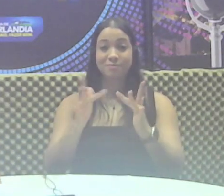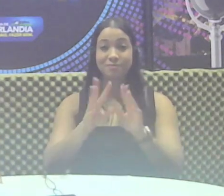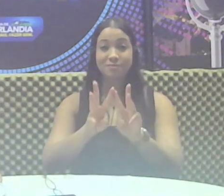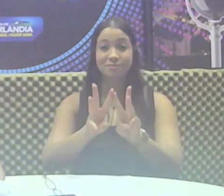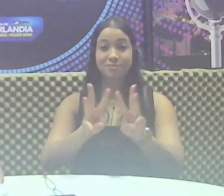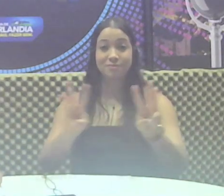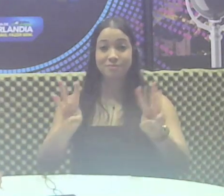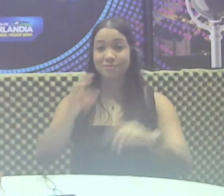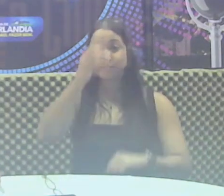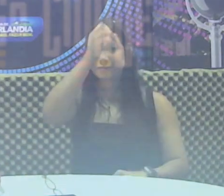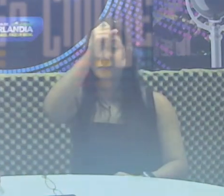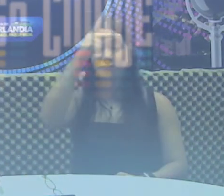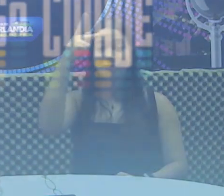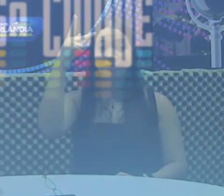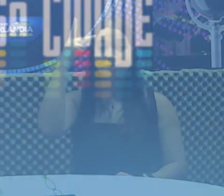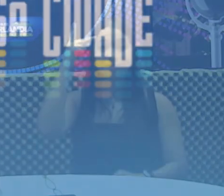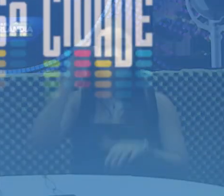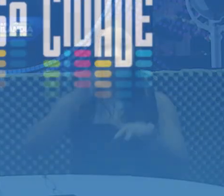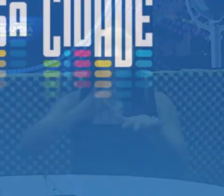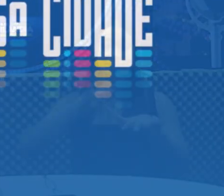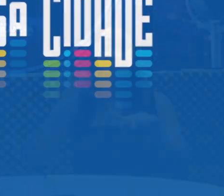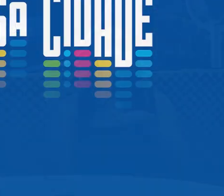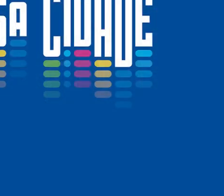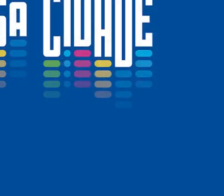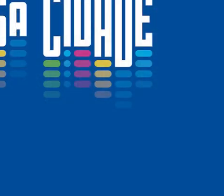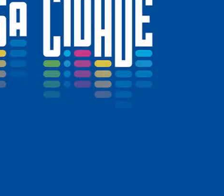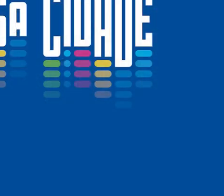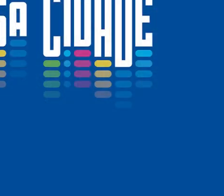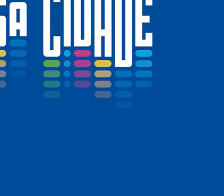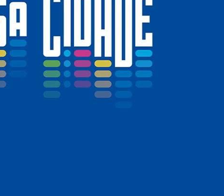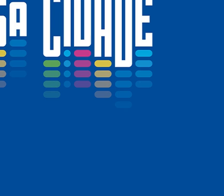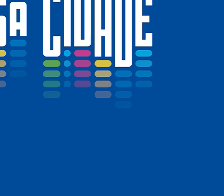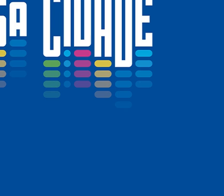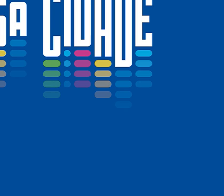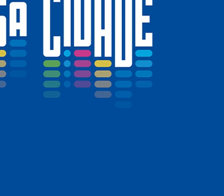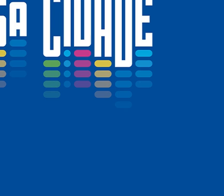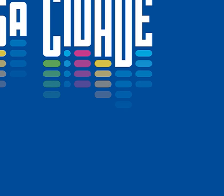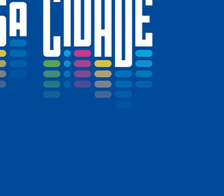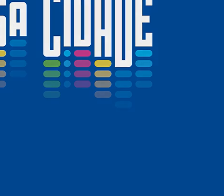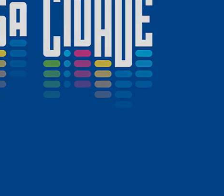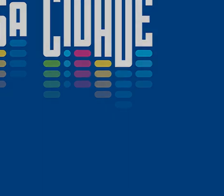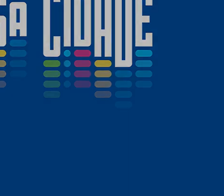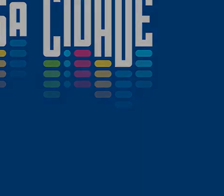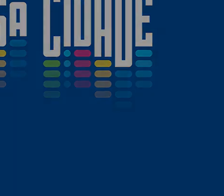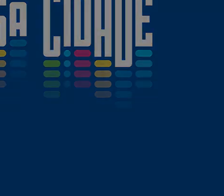Continue conosco no portal da Prefeitura e nas redes sociais.